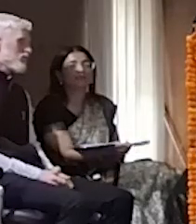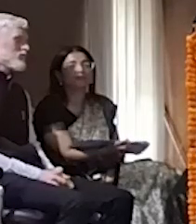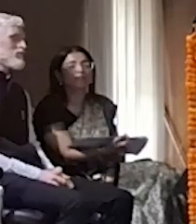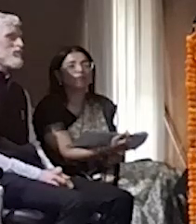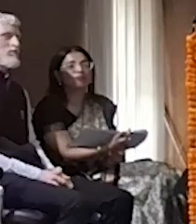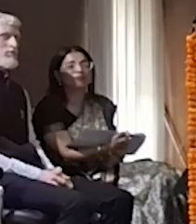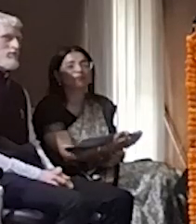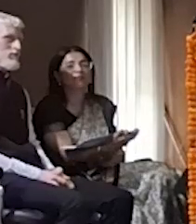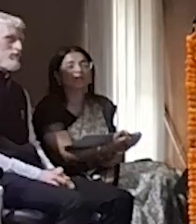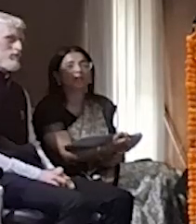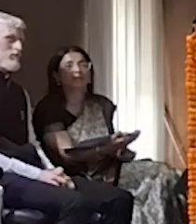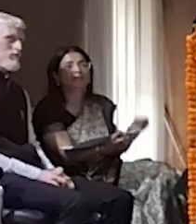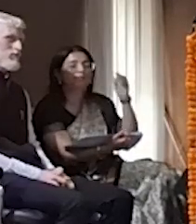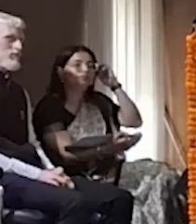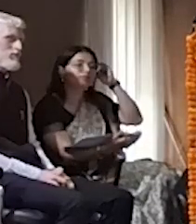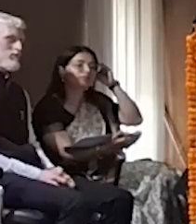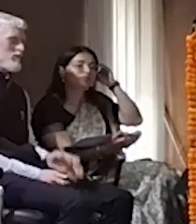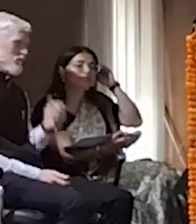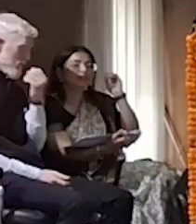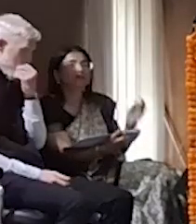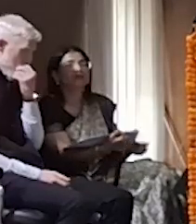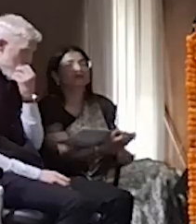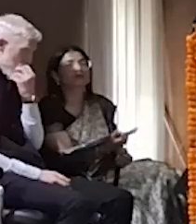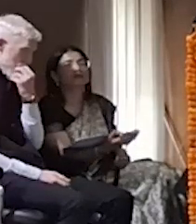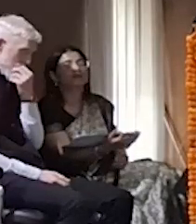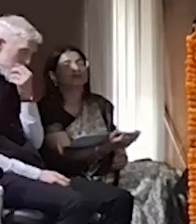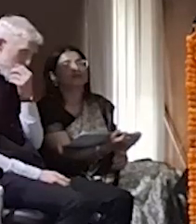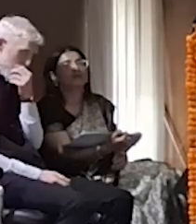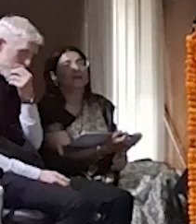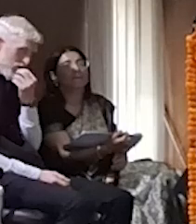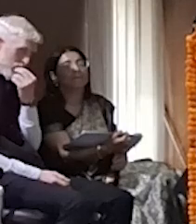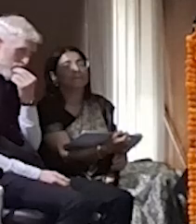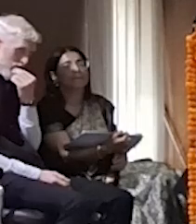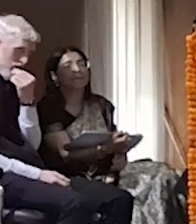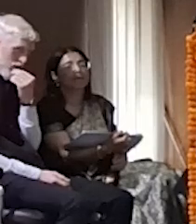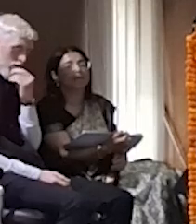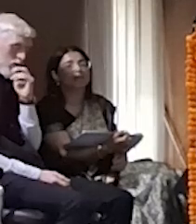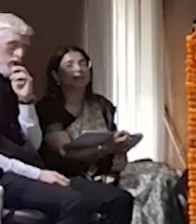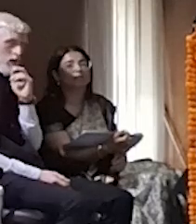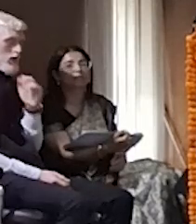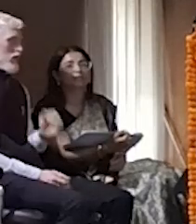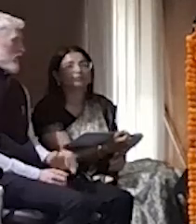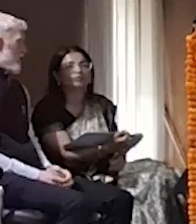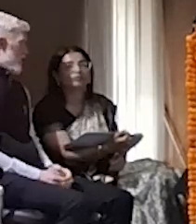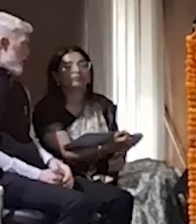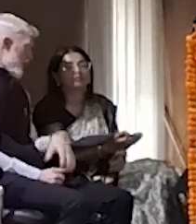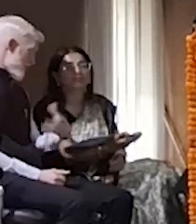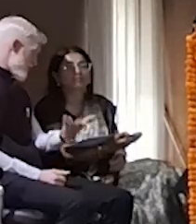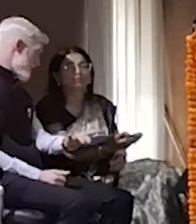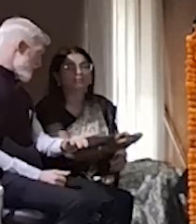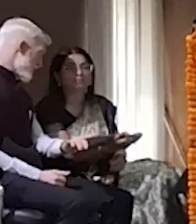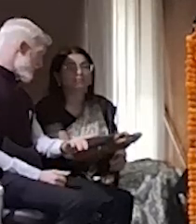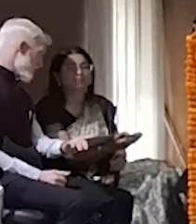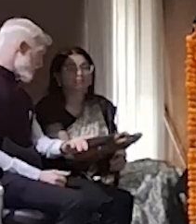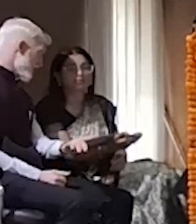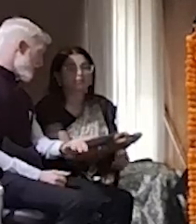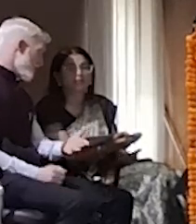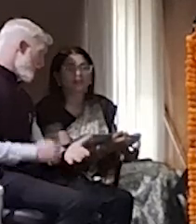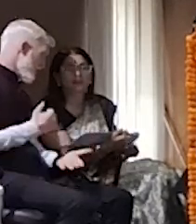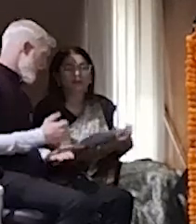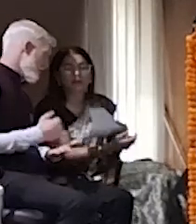हेलन केलर जी की जयंती पर आज इस कार्यक्रम में आप सभी की